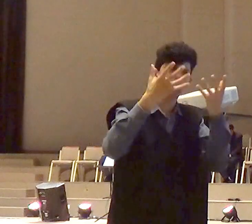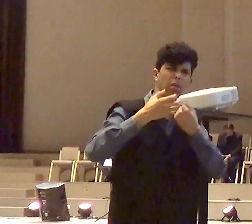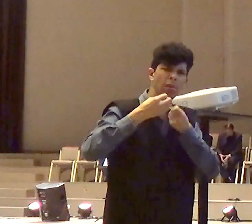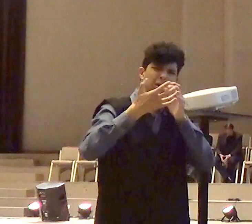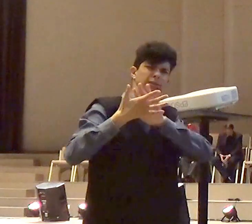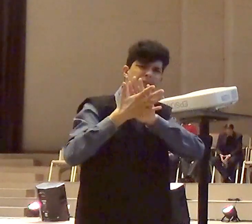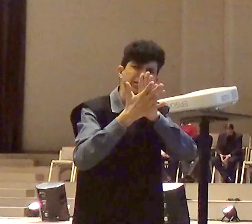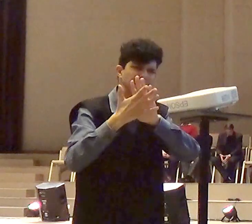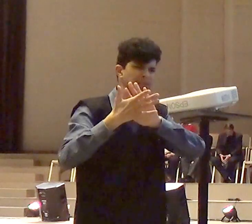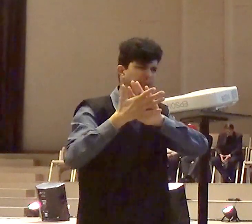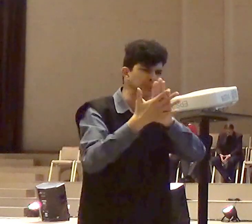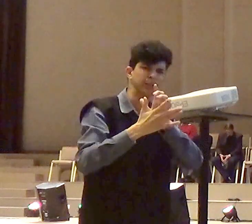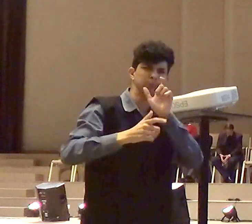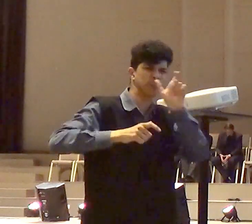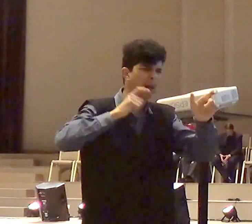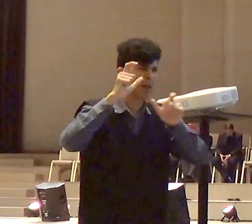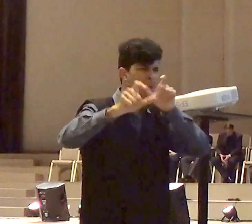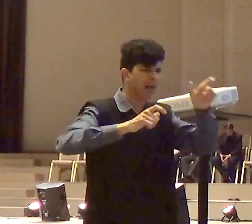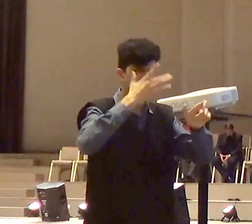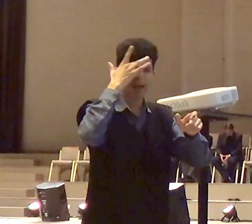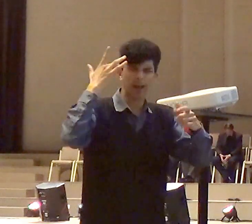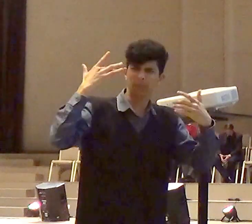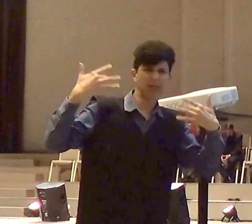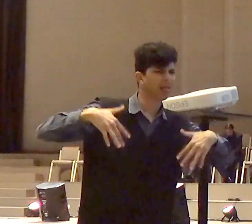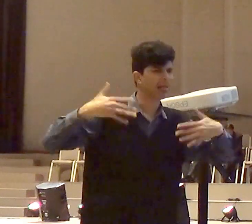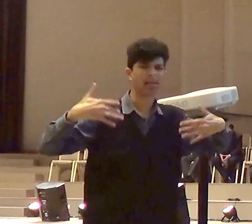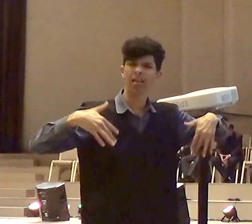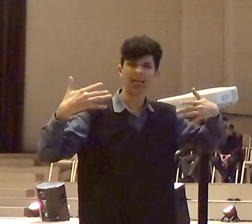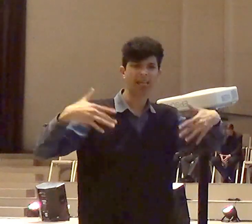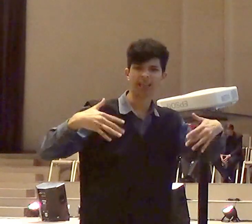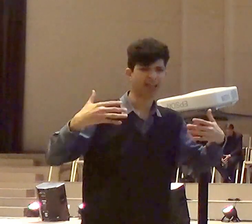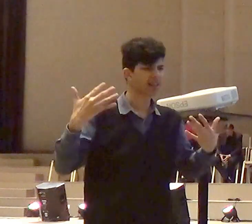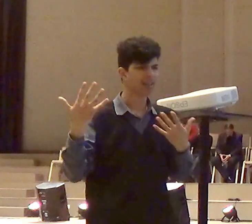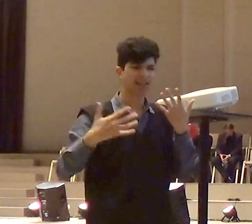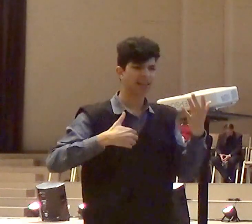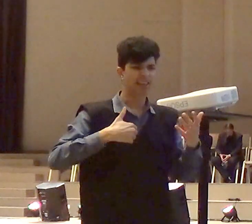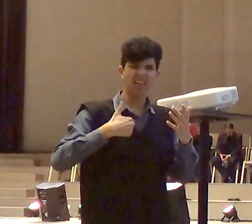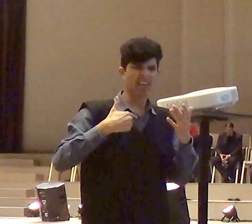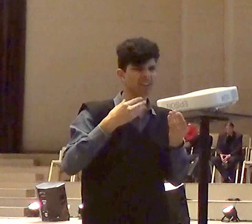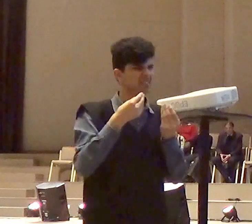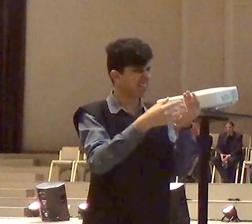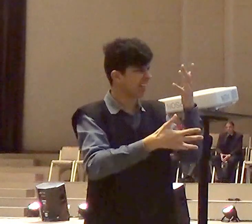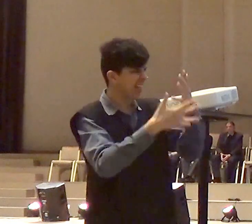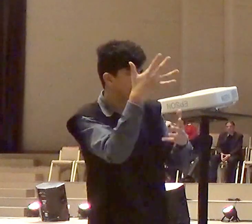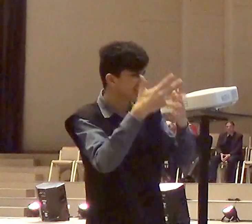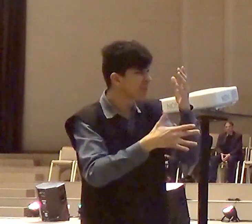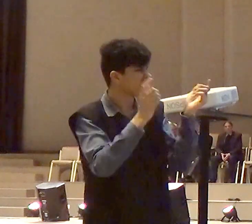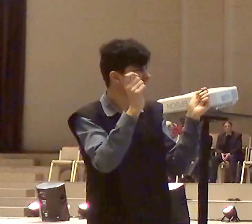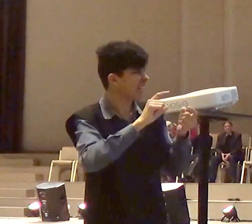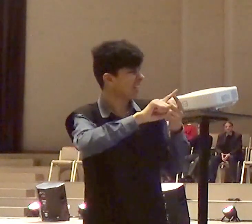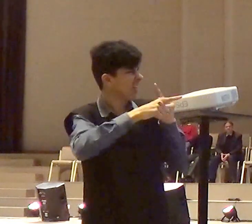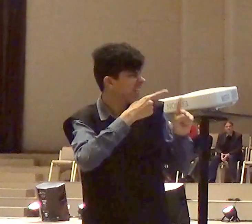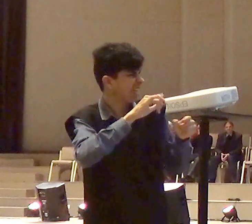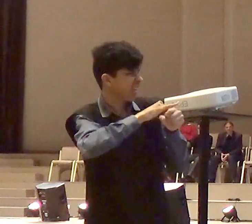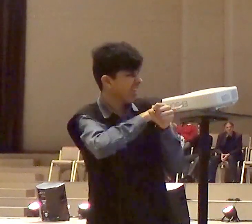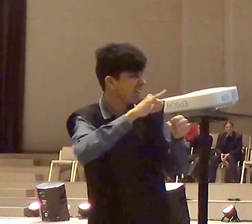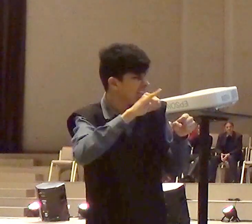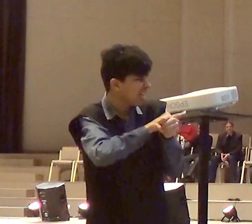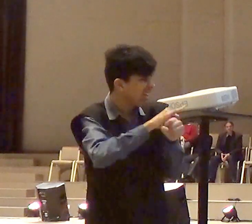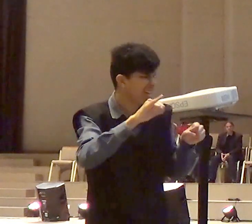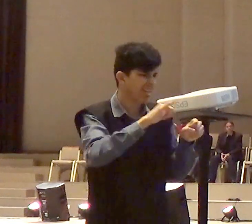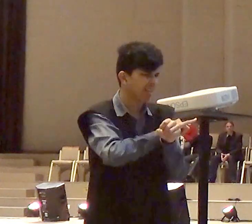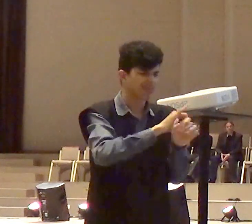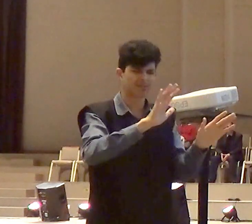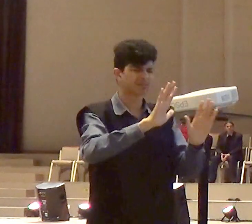coisas pesadas nojentas e te faz criar ideologias e teologias e filosofias